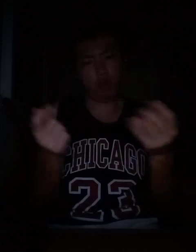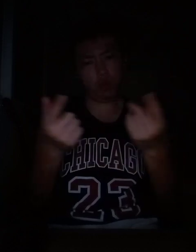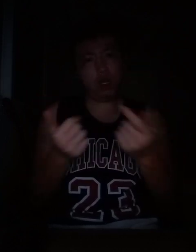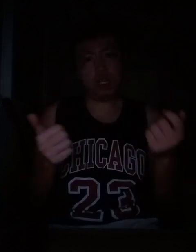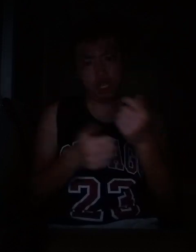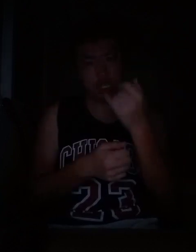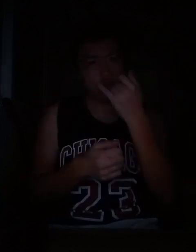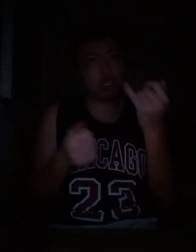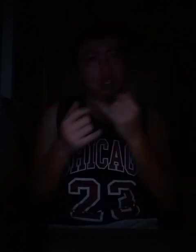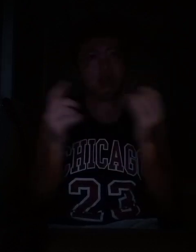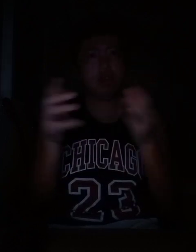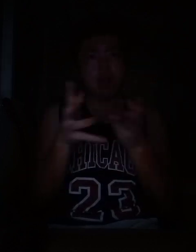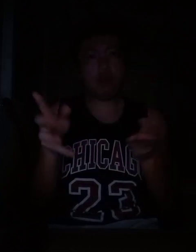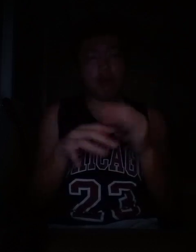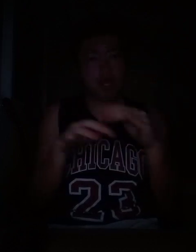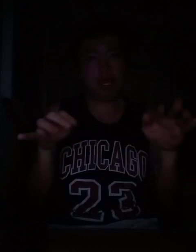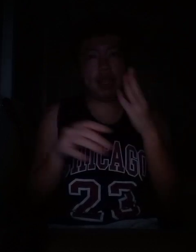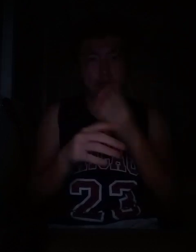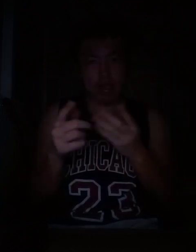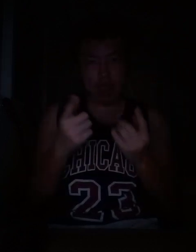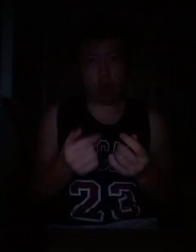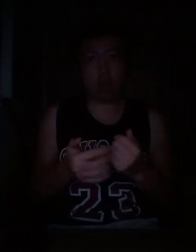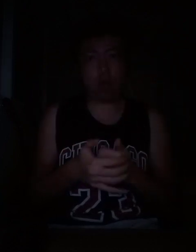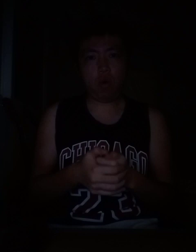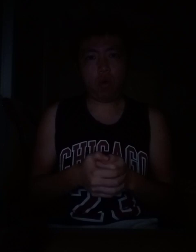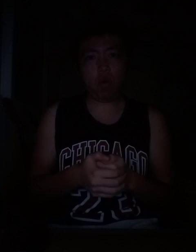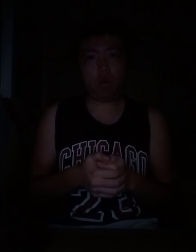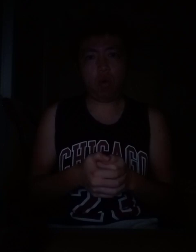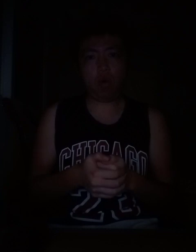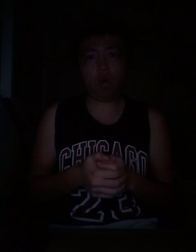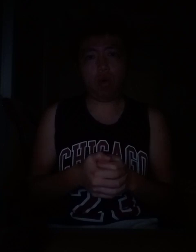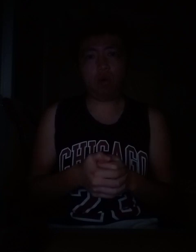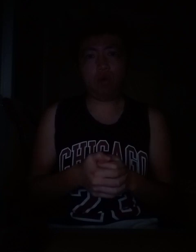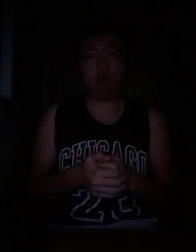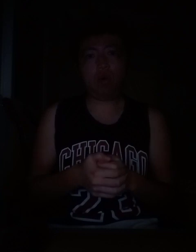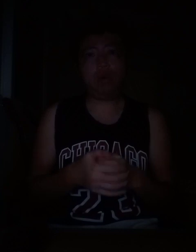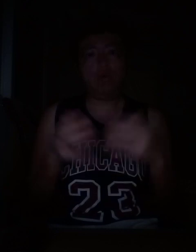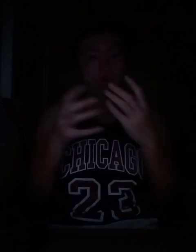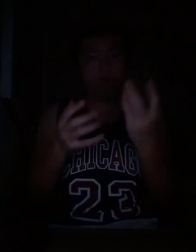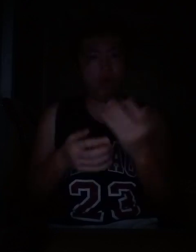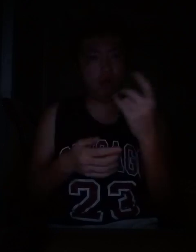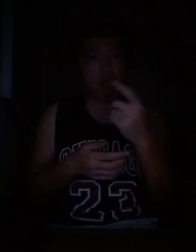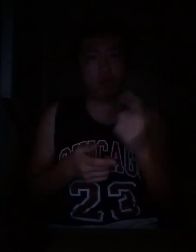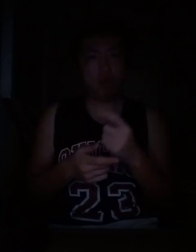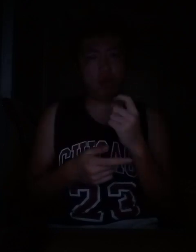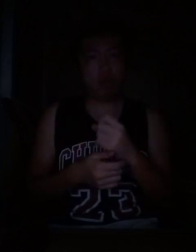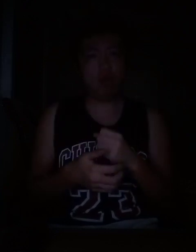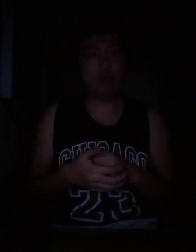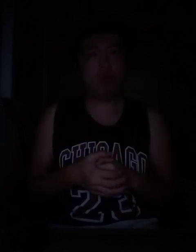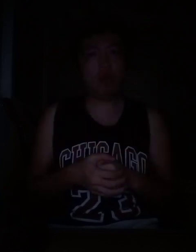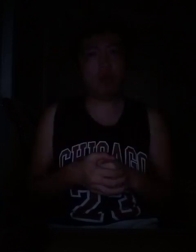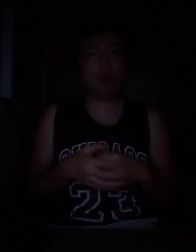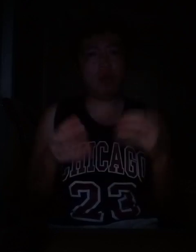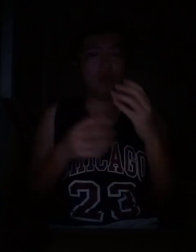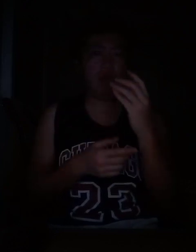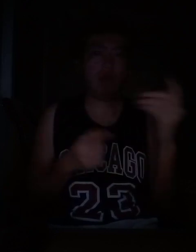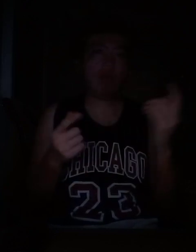있는 스마트팜에서 재배하고 있습니다. 일반 노지에서는 3번 수확이 가능하지만